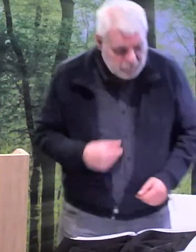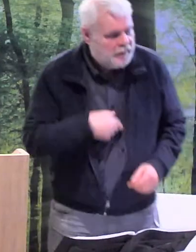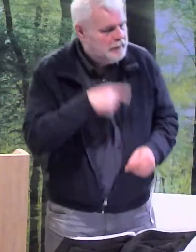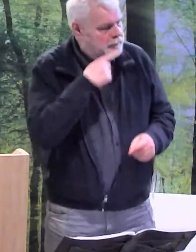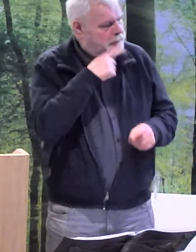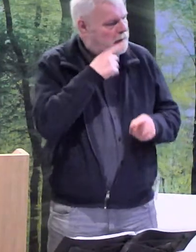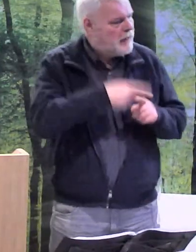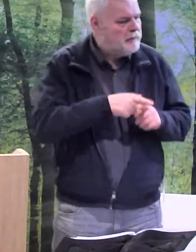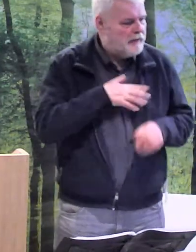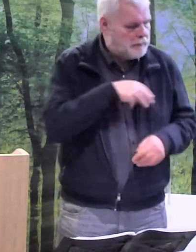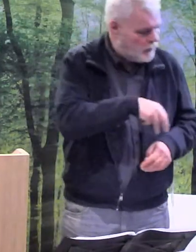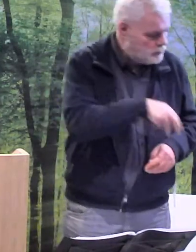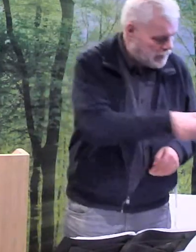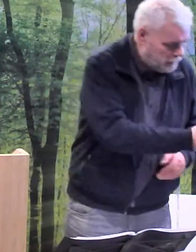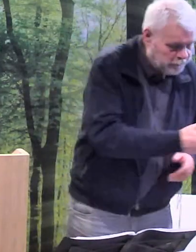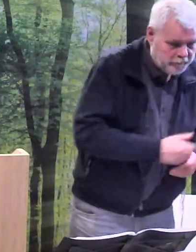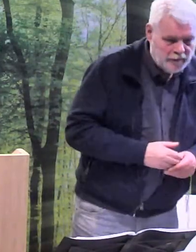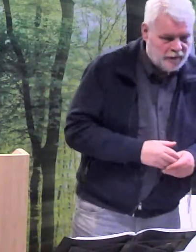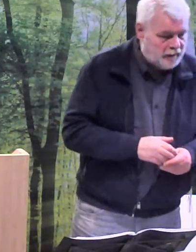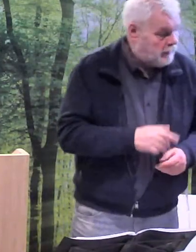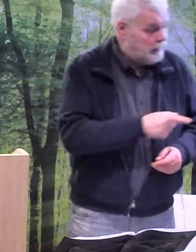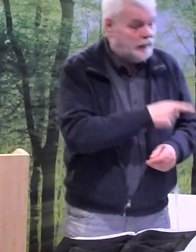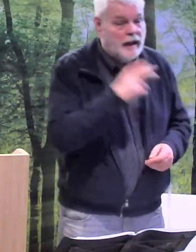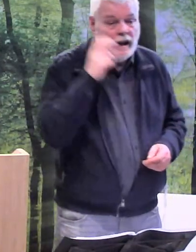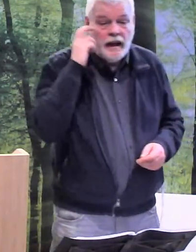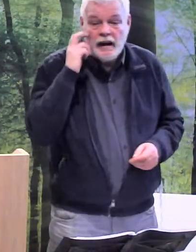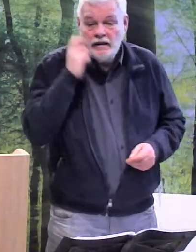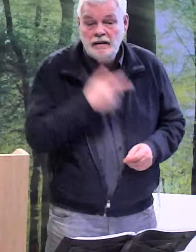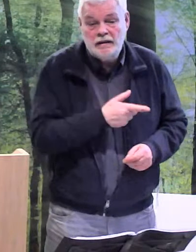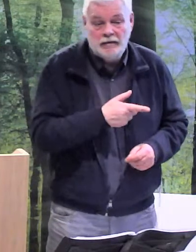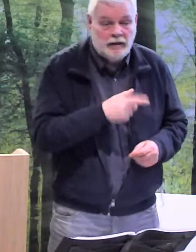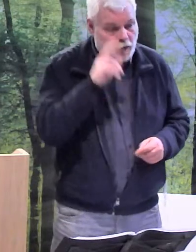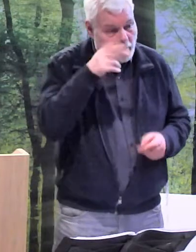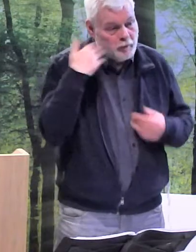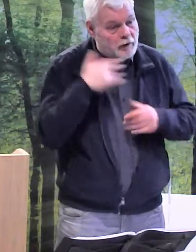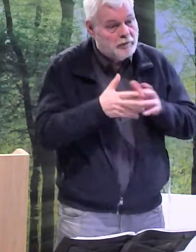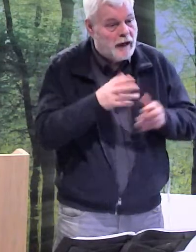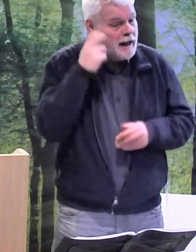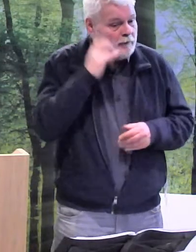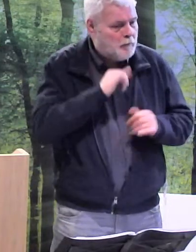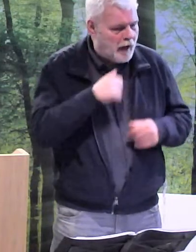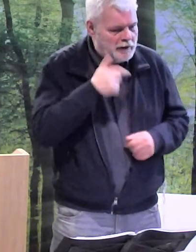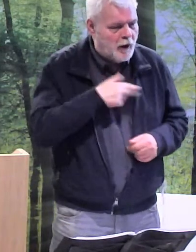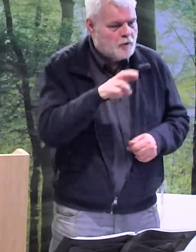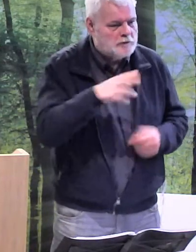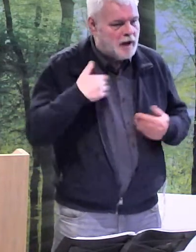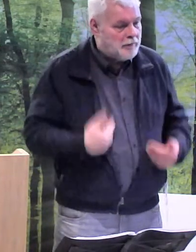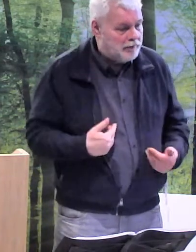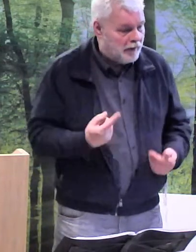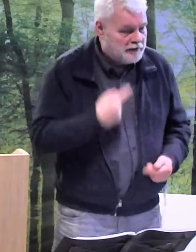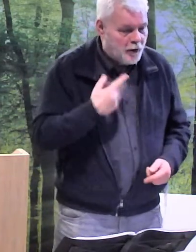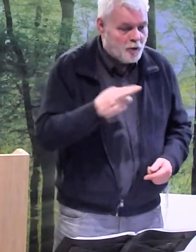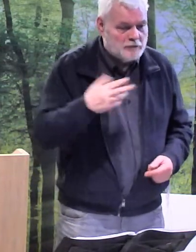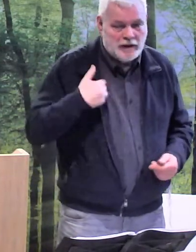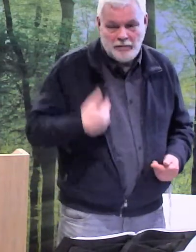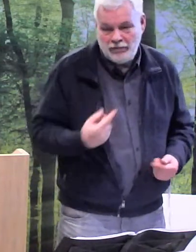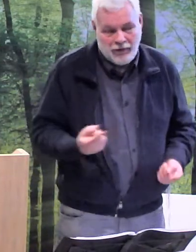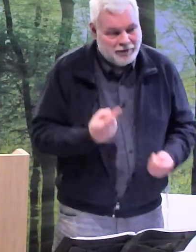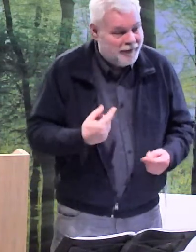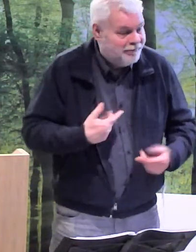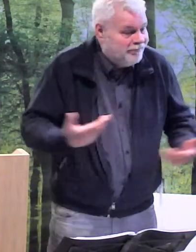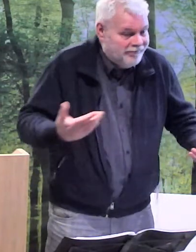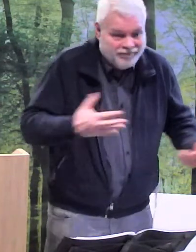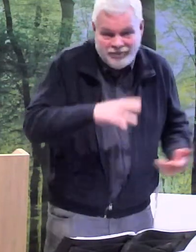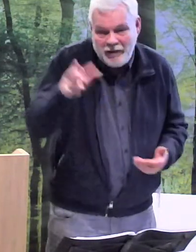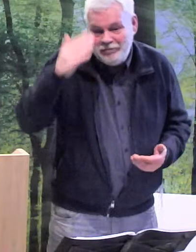Hallo vrienden, ik neem het woord van Madusa. Normaal, ik sprak